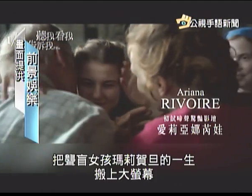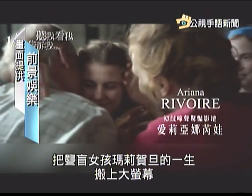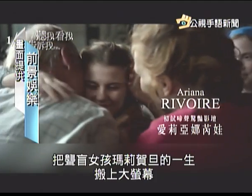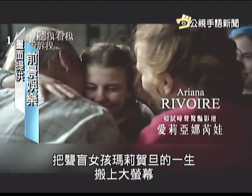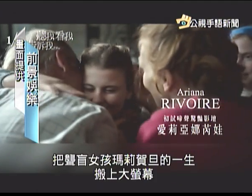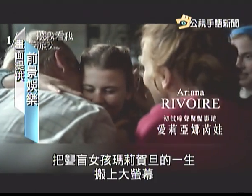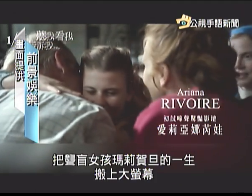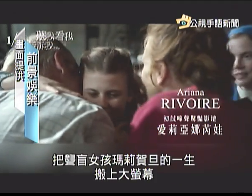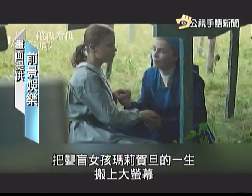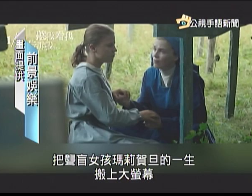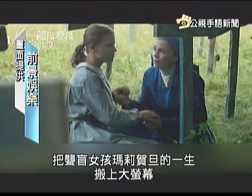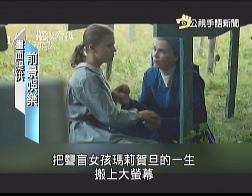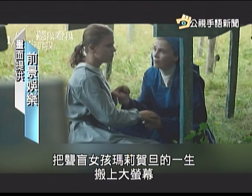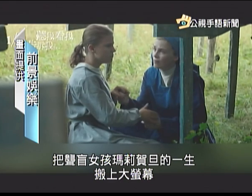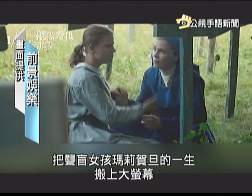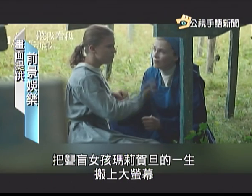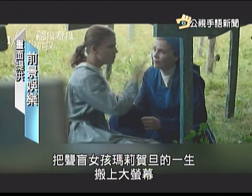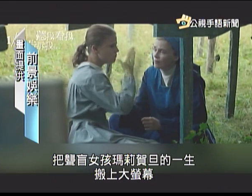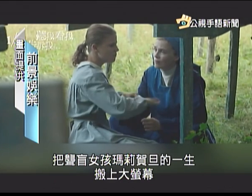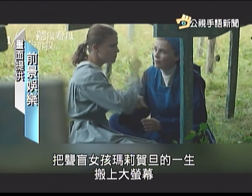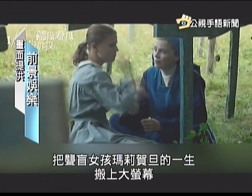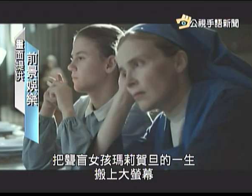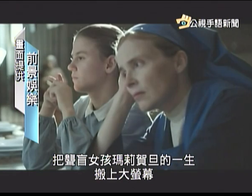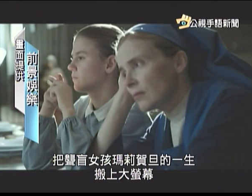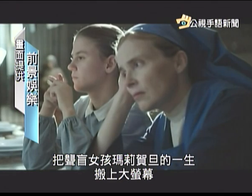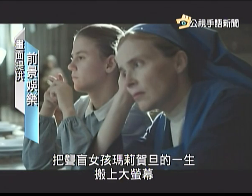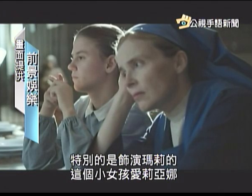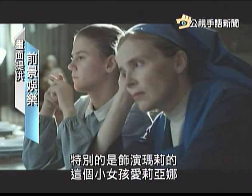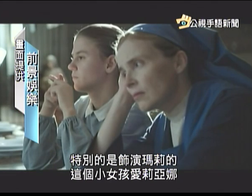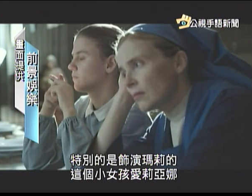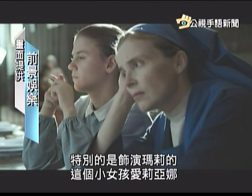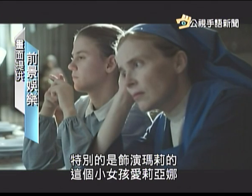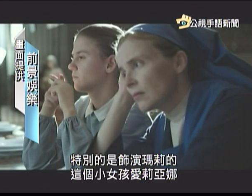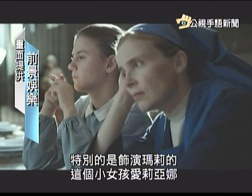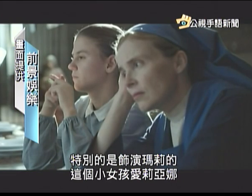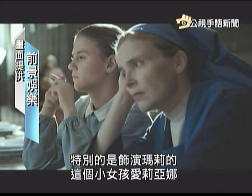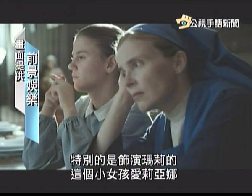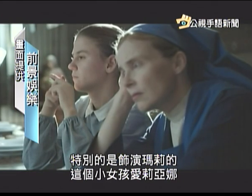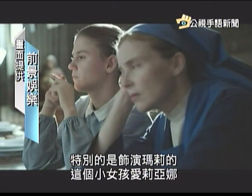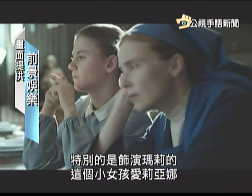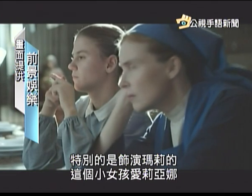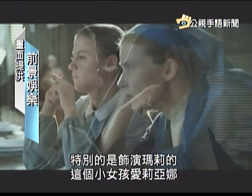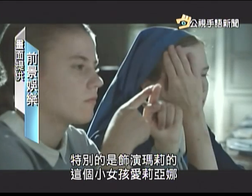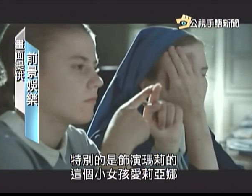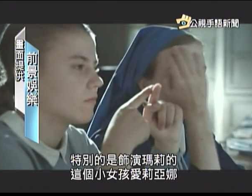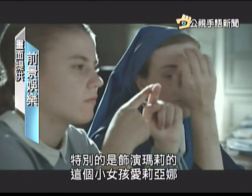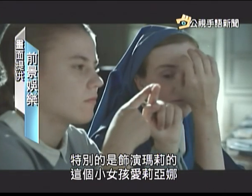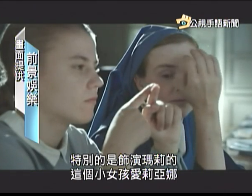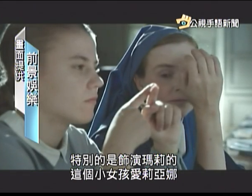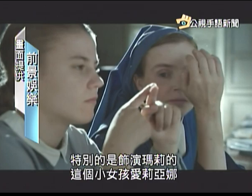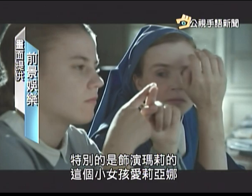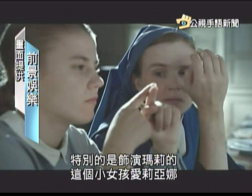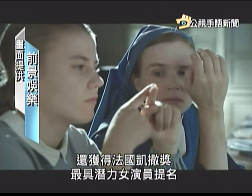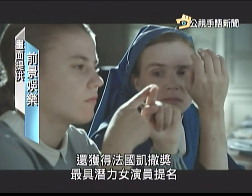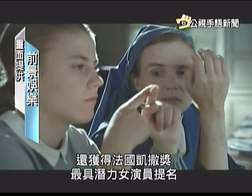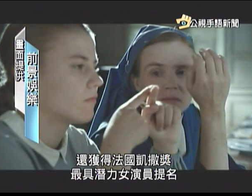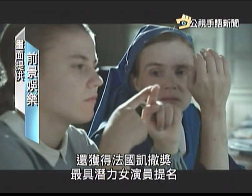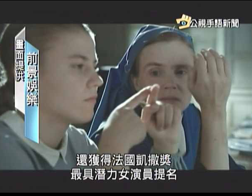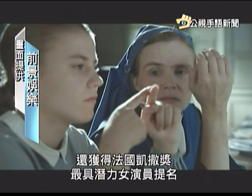盲女孩玛丽·赫丹的一生搬上了大荧幕。特别的是，饰演玛丽的这个小女孩艾丽亚娜还获得法国凯撒